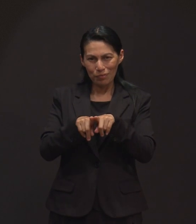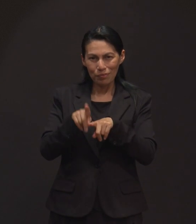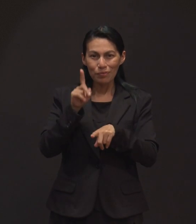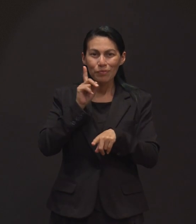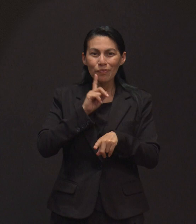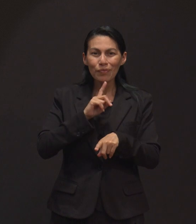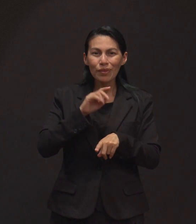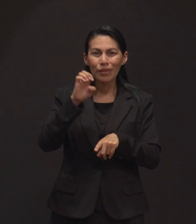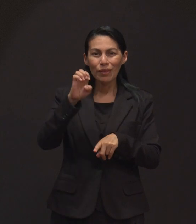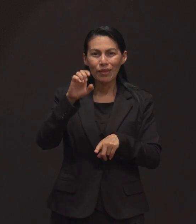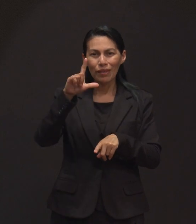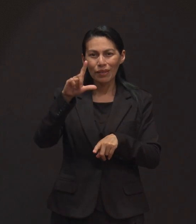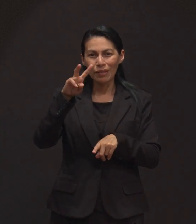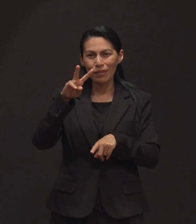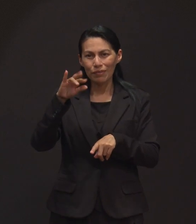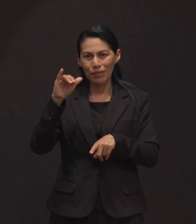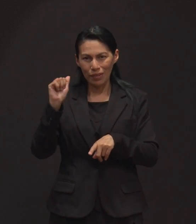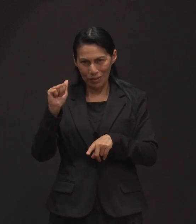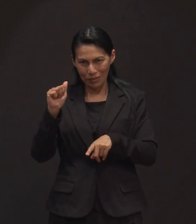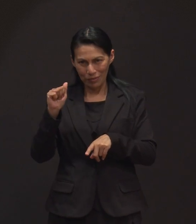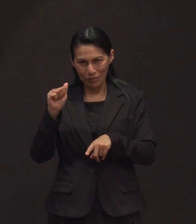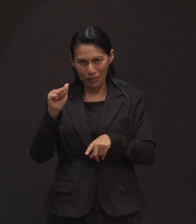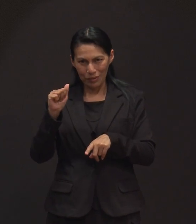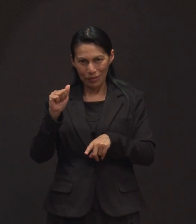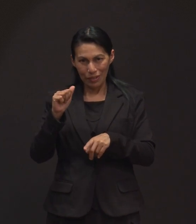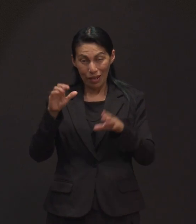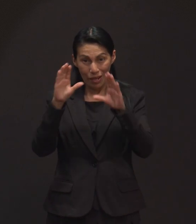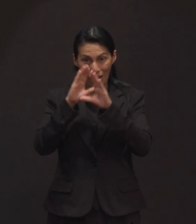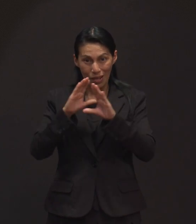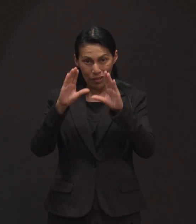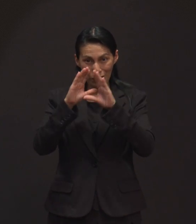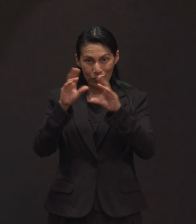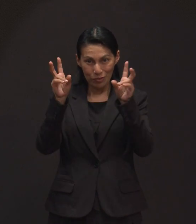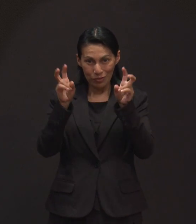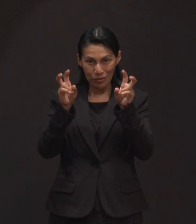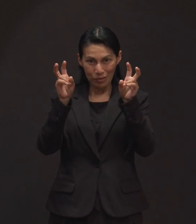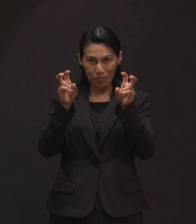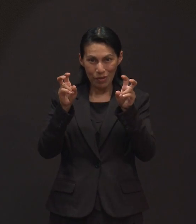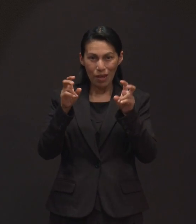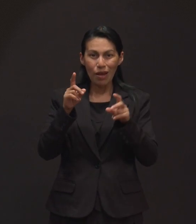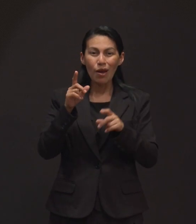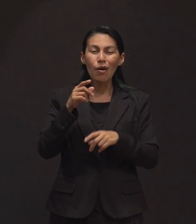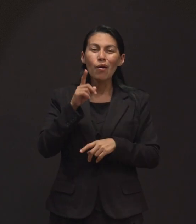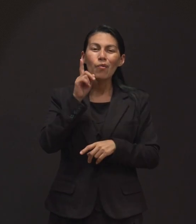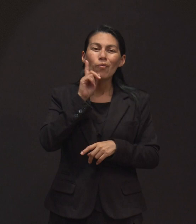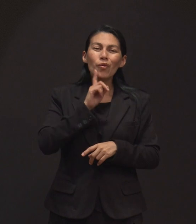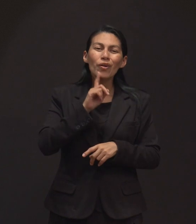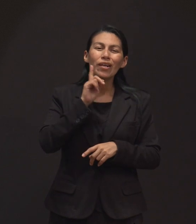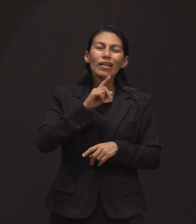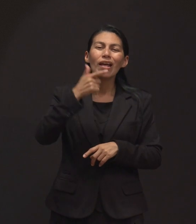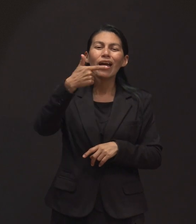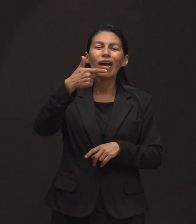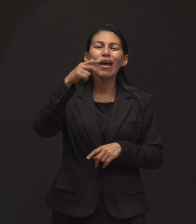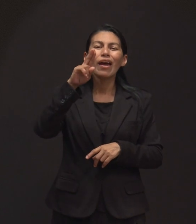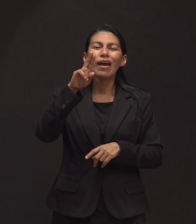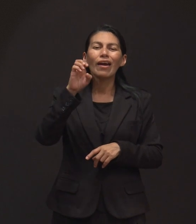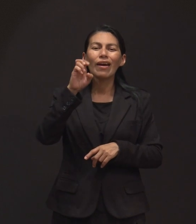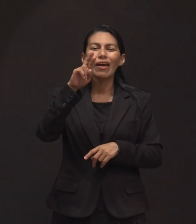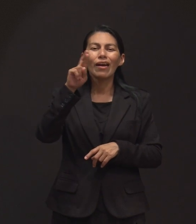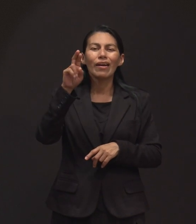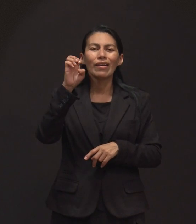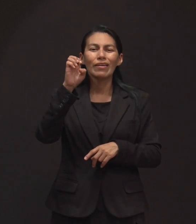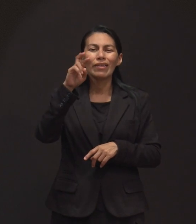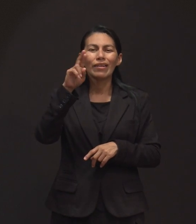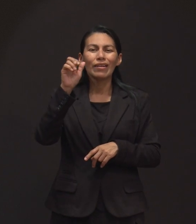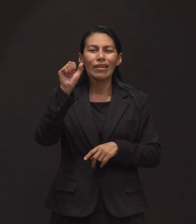es la que lo canta. Y el canto es Guerreras de Oración, ese es el título. Compuesto,